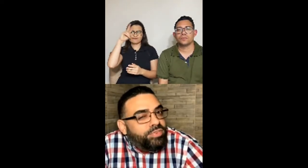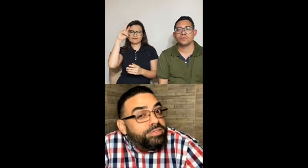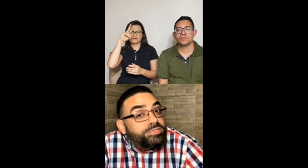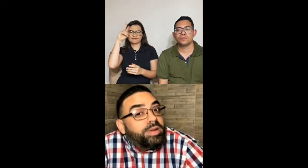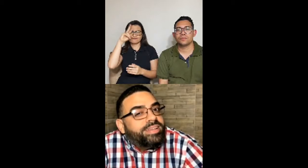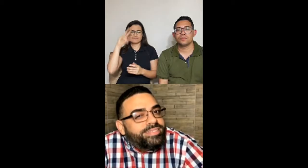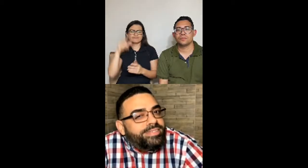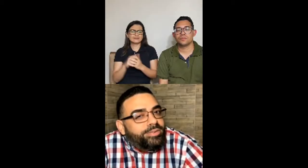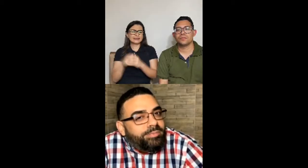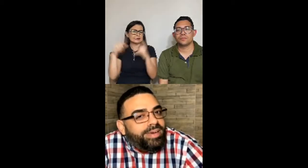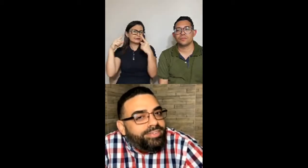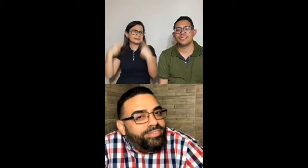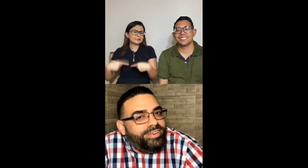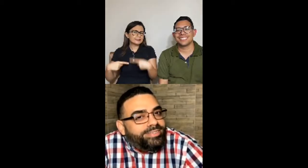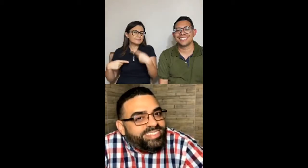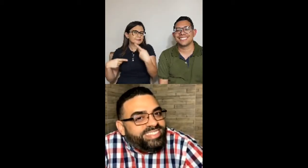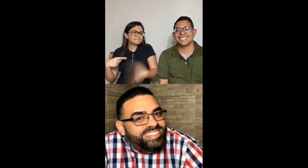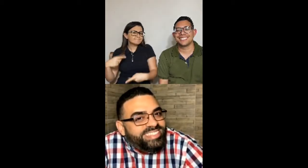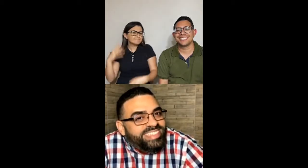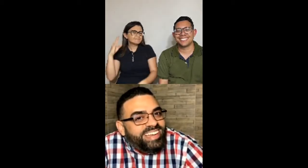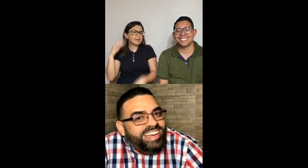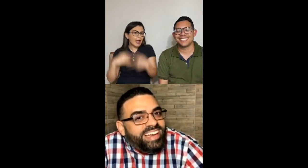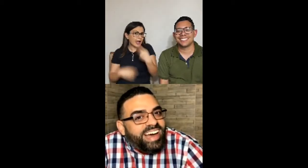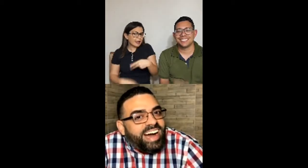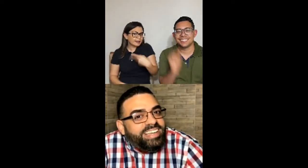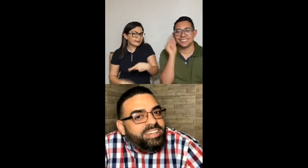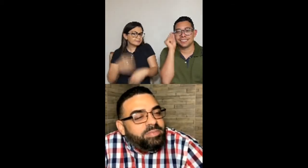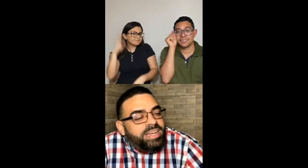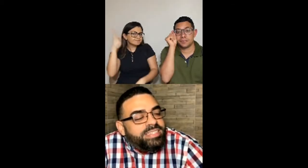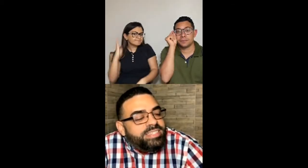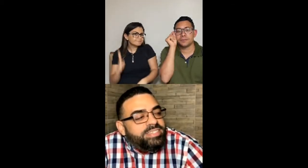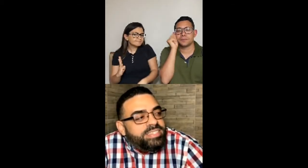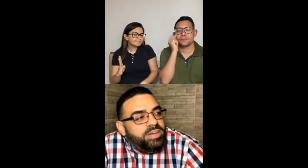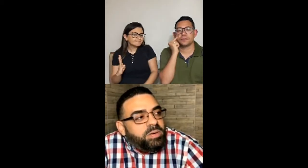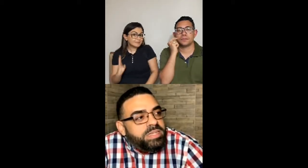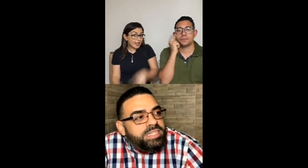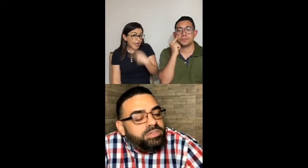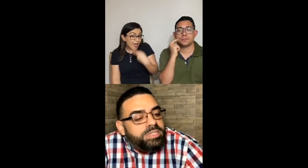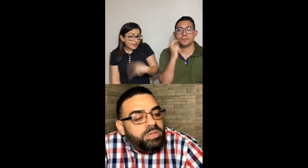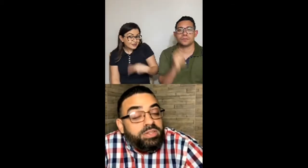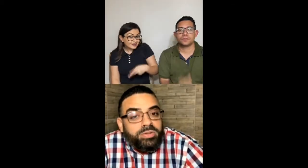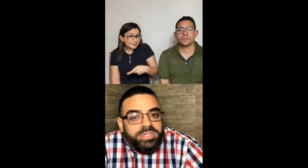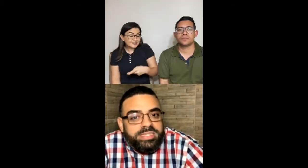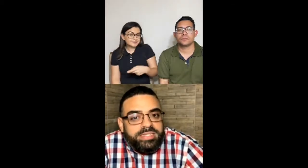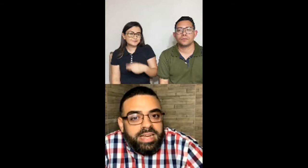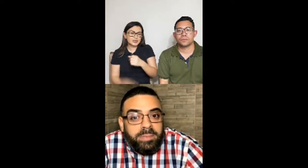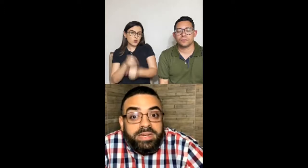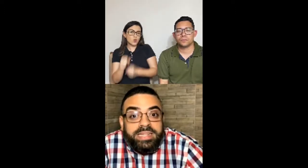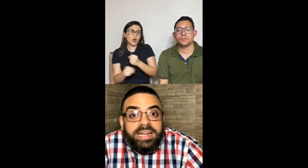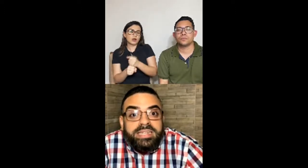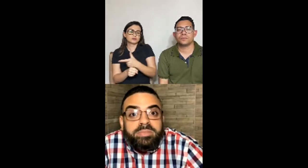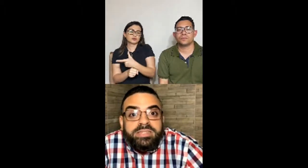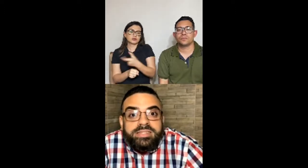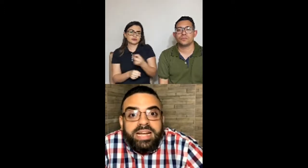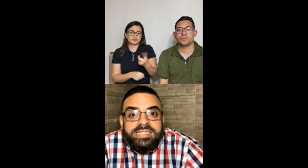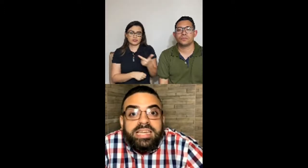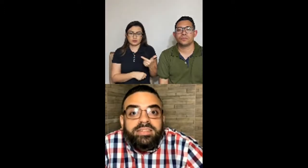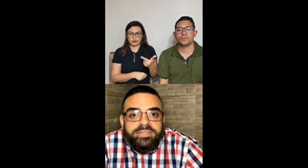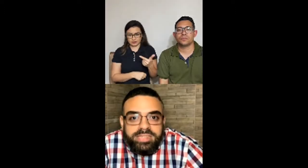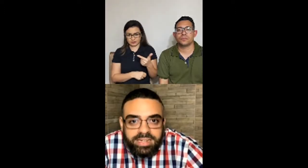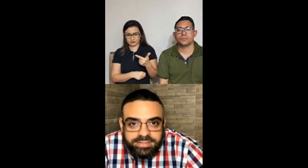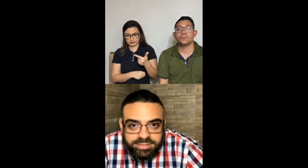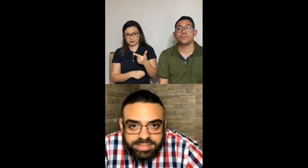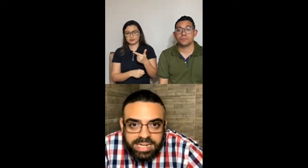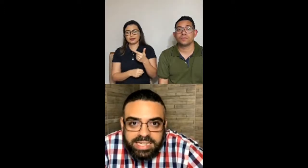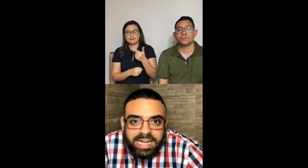quando eu comecei, estava lembrando, né, falar para ti, assim, nossa, desafios no Brasil, como é que foram isso? Aqui no